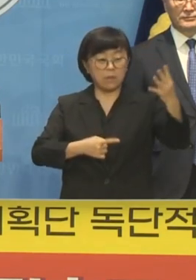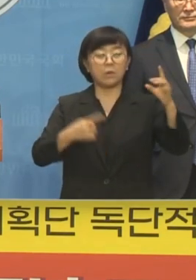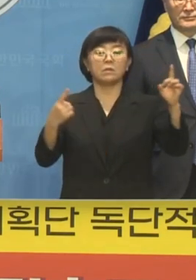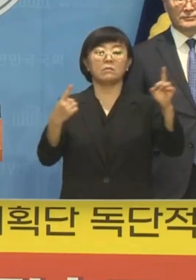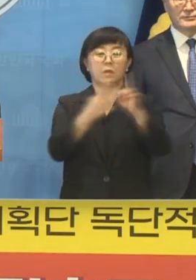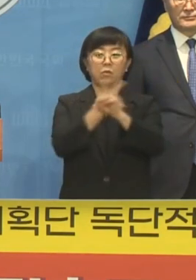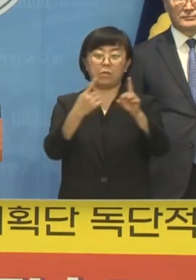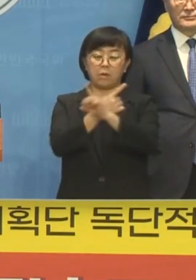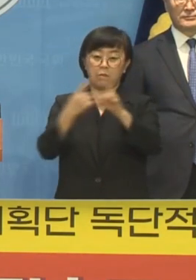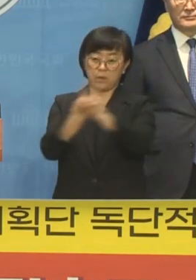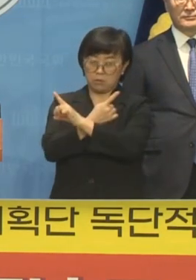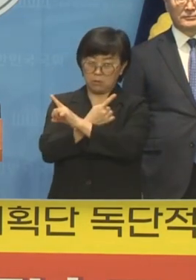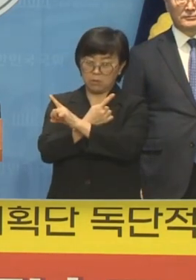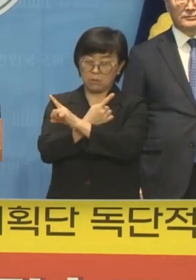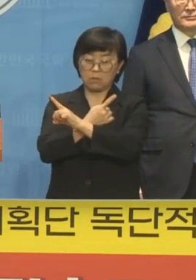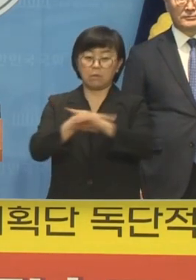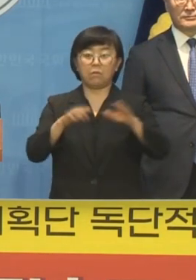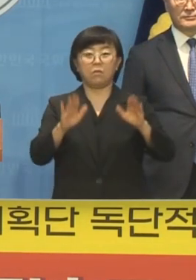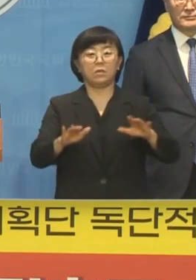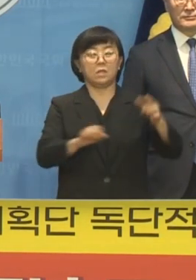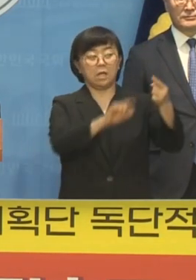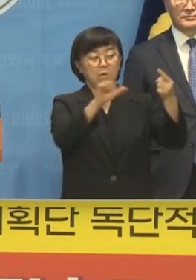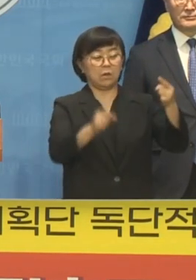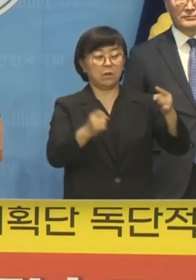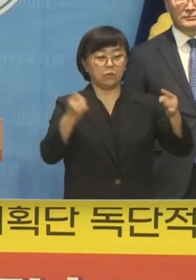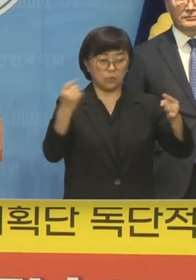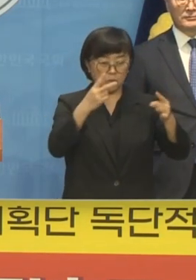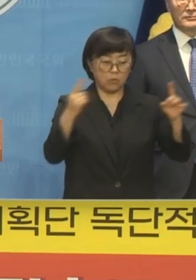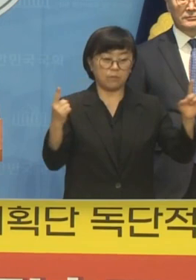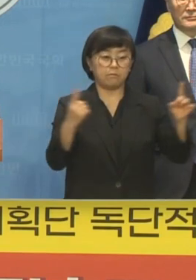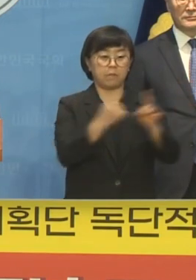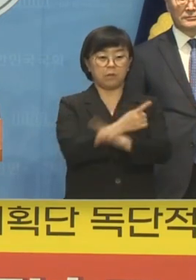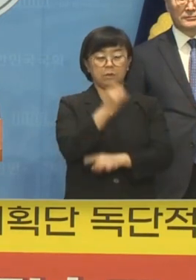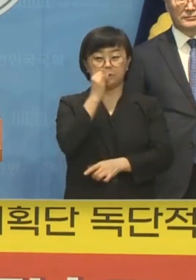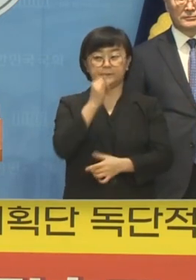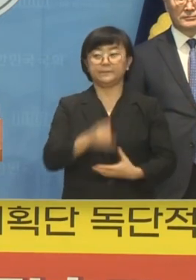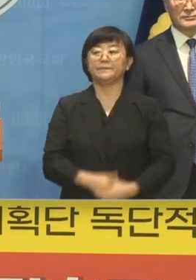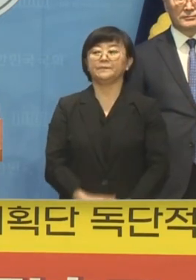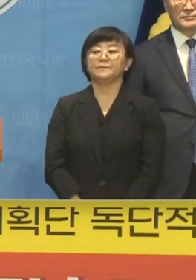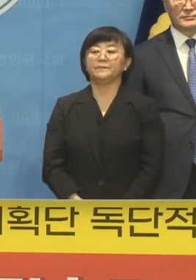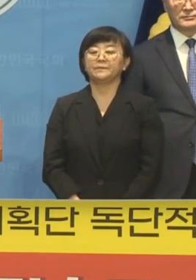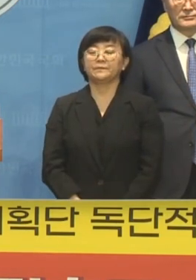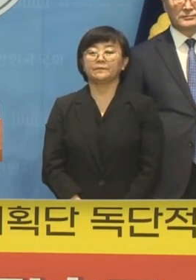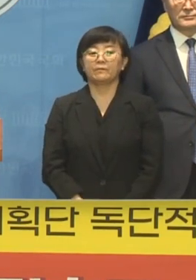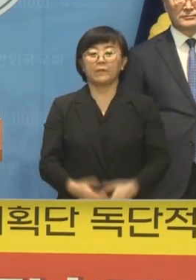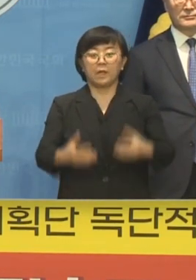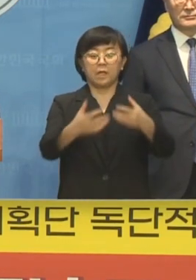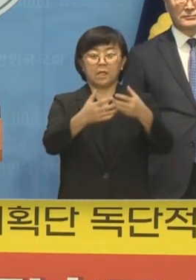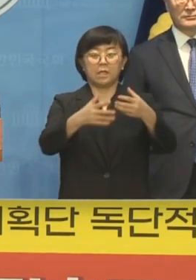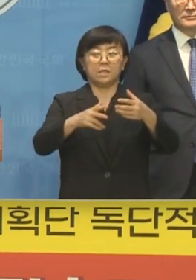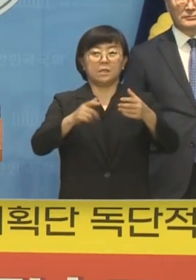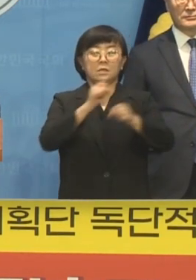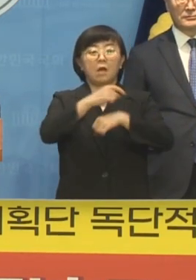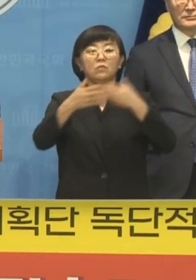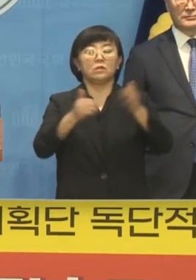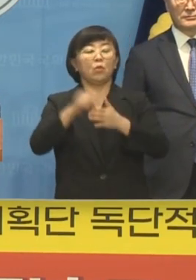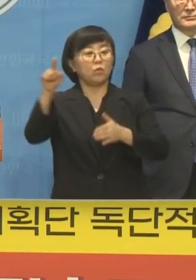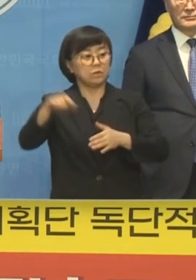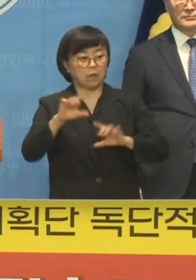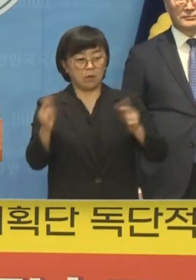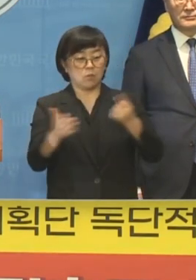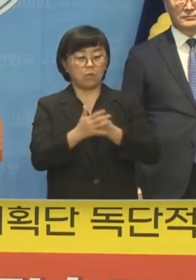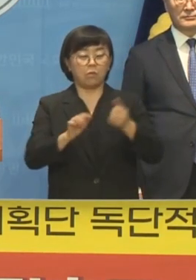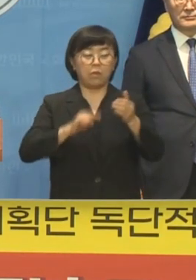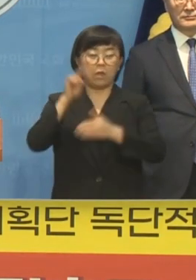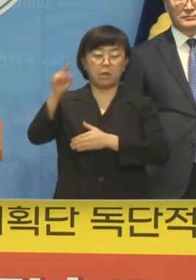교체가 되었고 올 1월 달에 또 교체를 앞두고 있다고 합니다. 단장은 사무실에 잘 출근하지도 않고